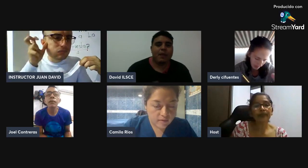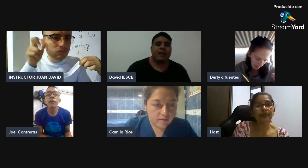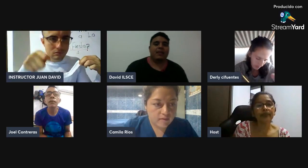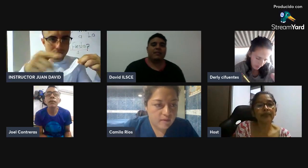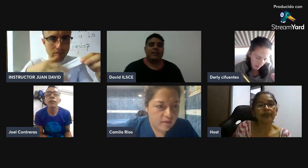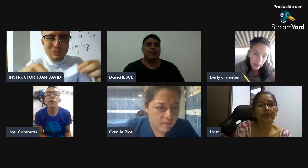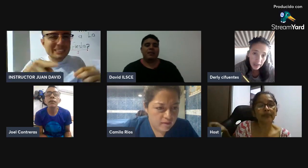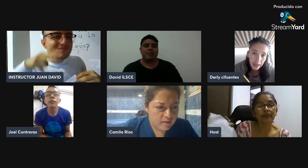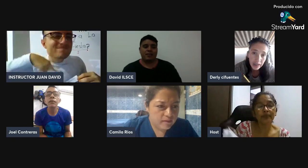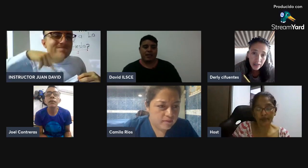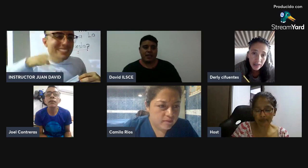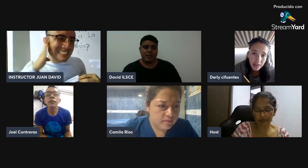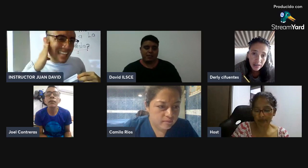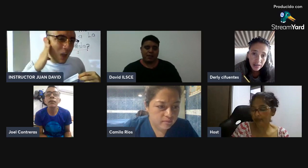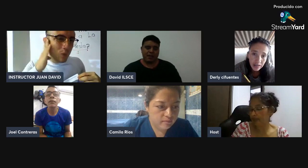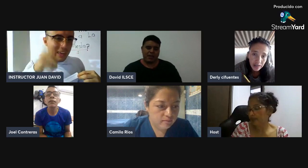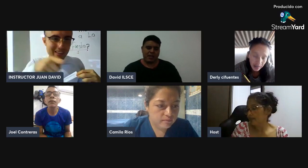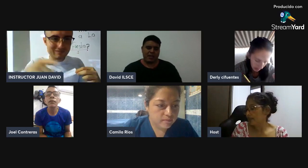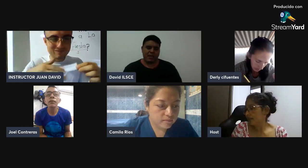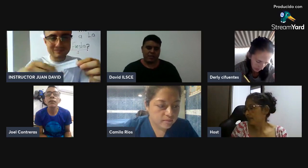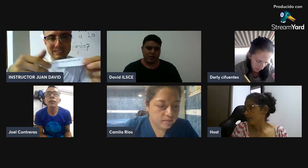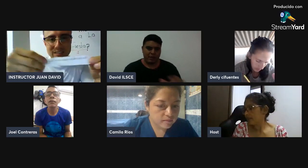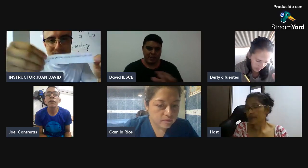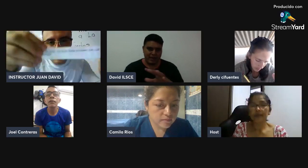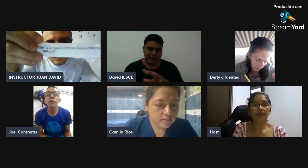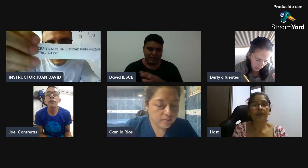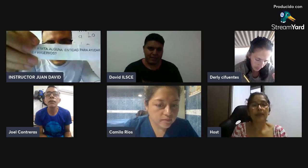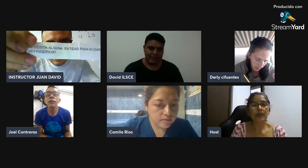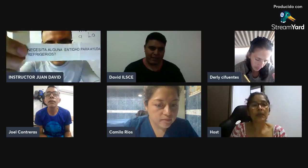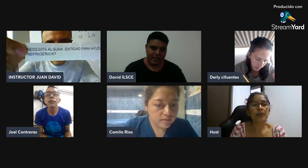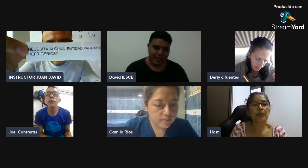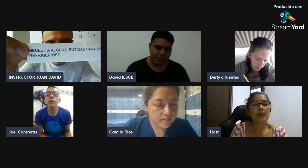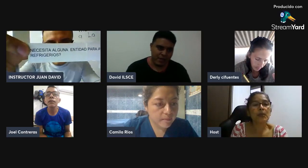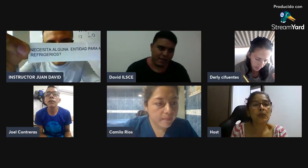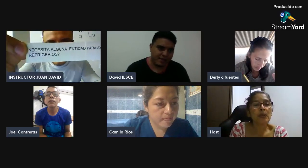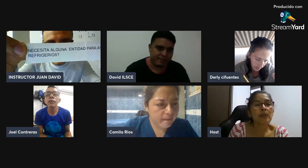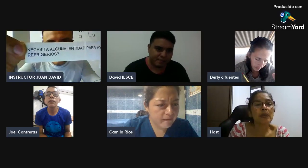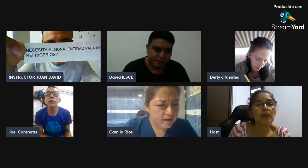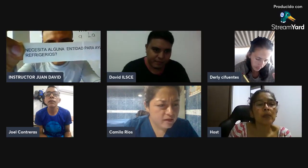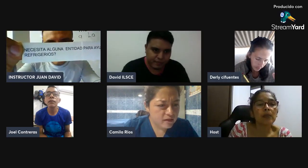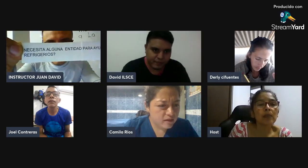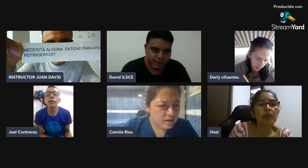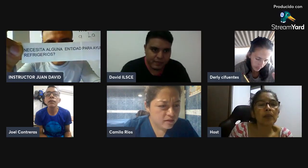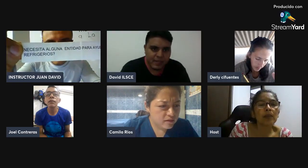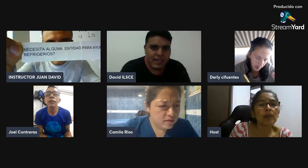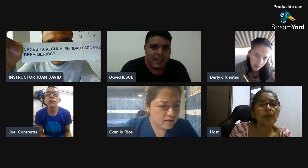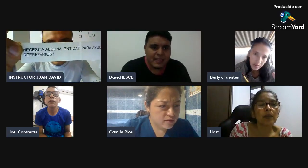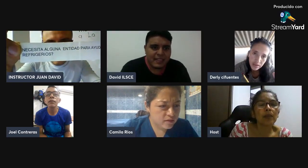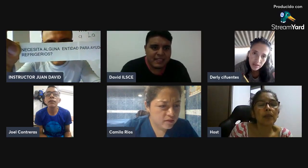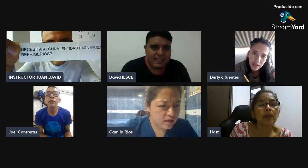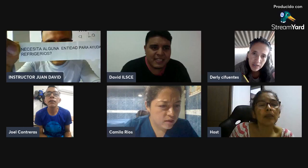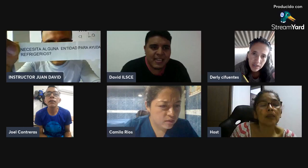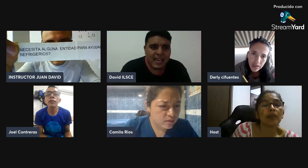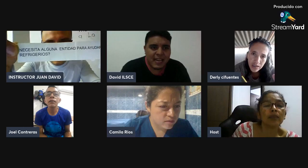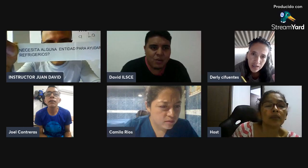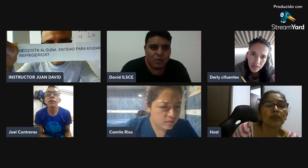si david puede ayudarme a leer la frase aquí viene necesita alguna